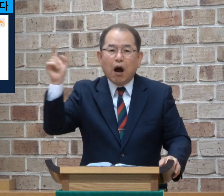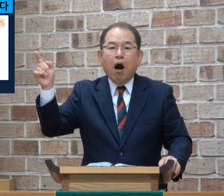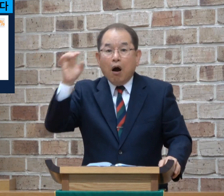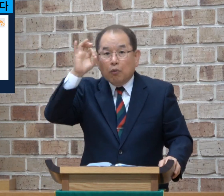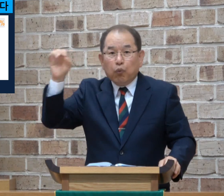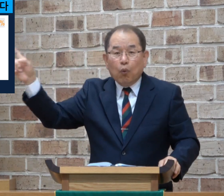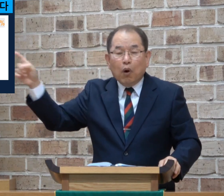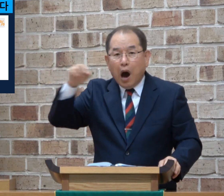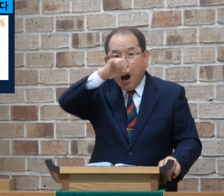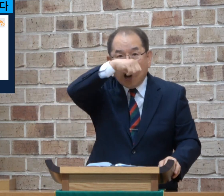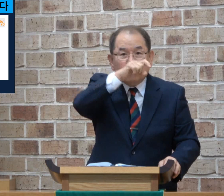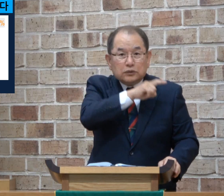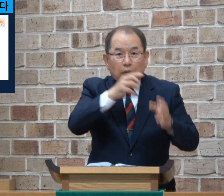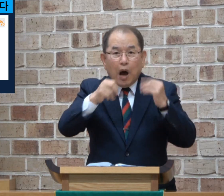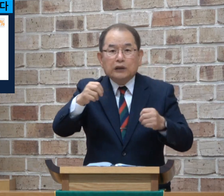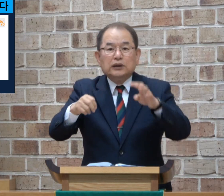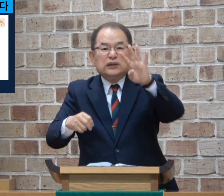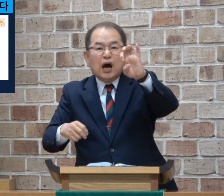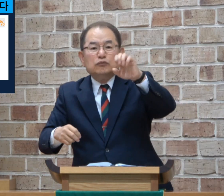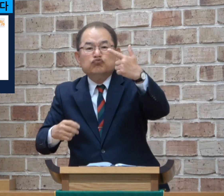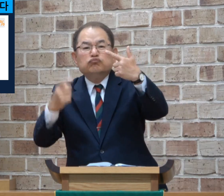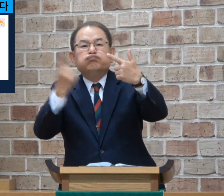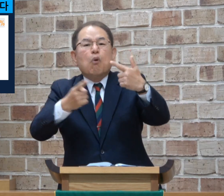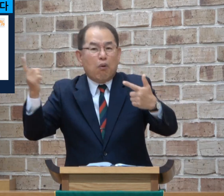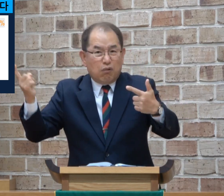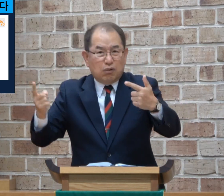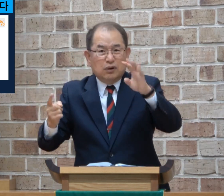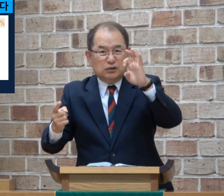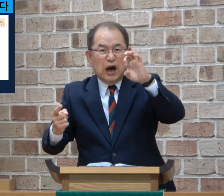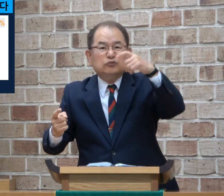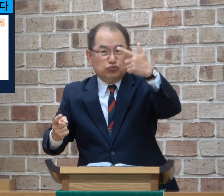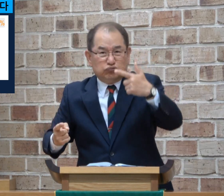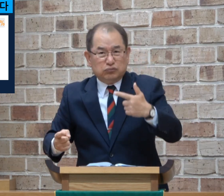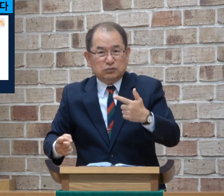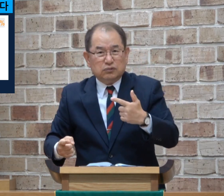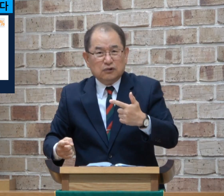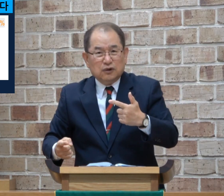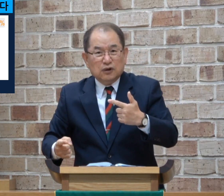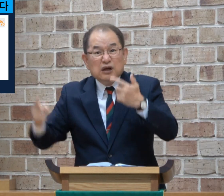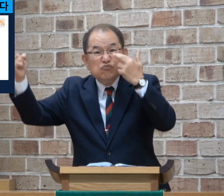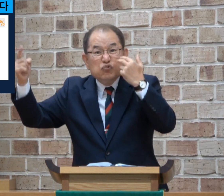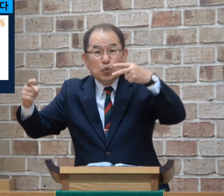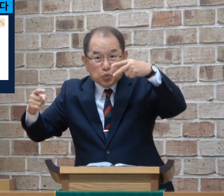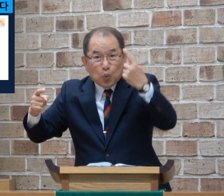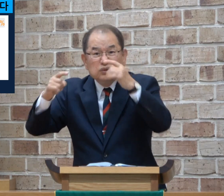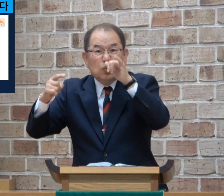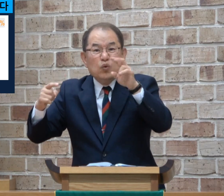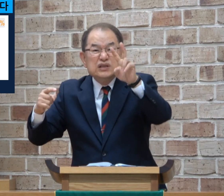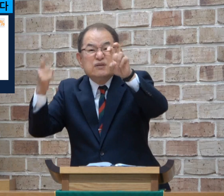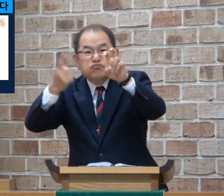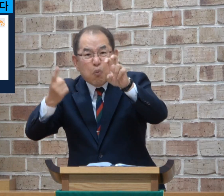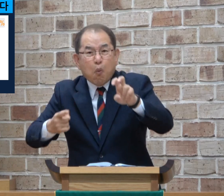보이는 것입니다. 아프리카는 46%가 그런 사람들이 있다는 것이고 아시아 20%,